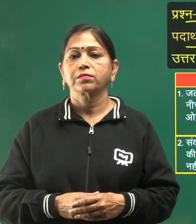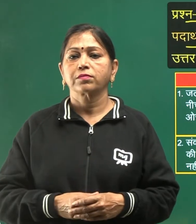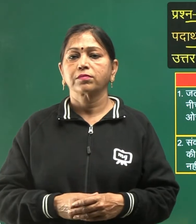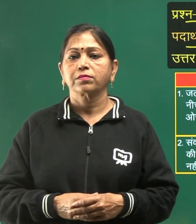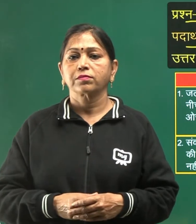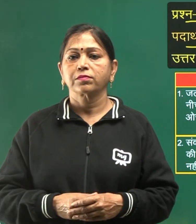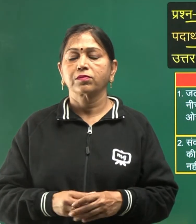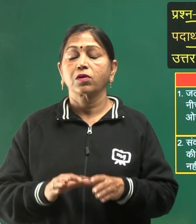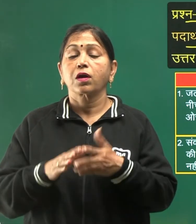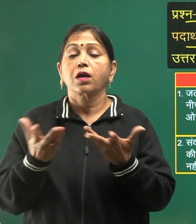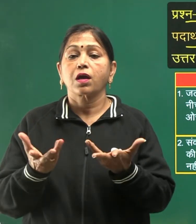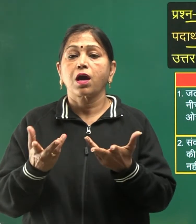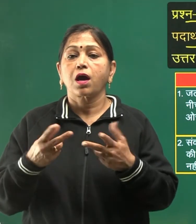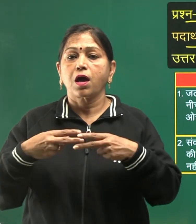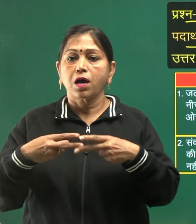क्या अंतर है?